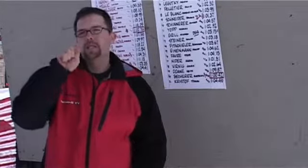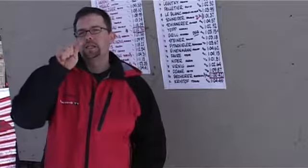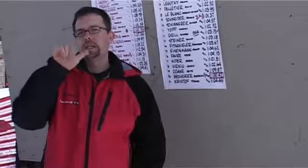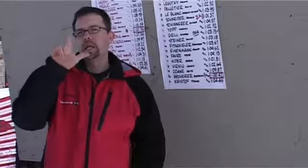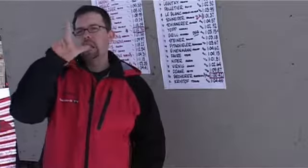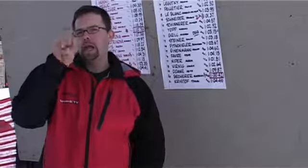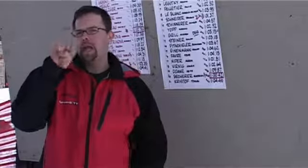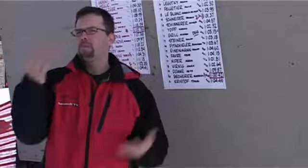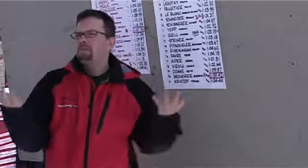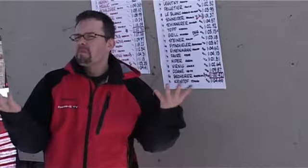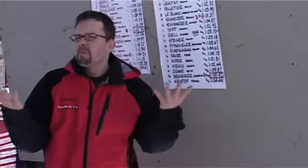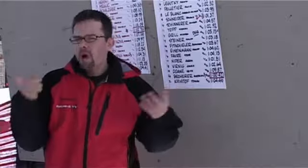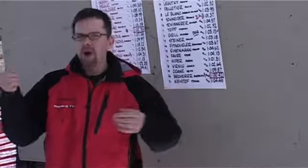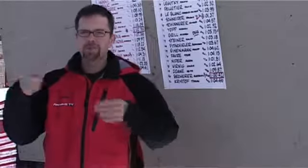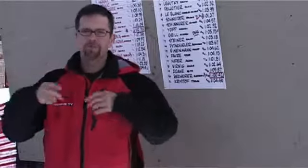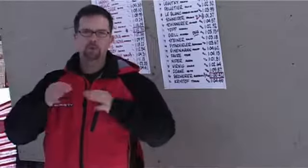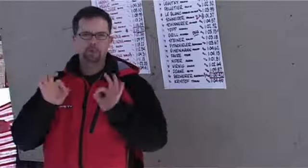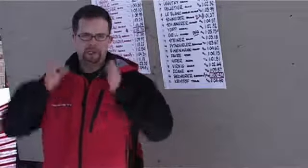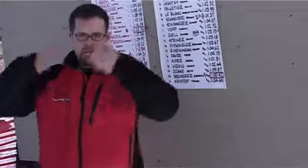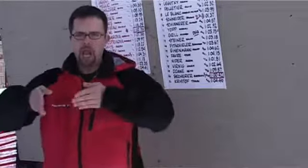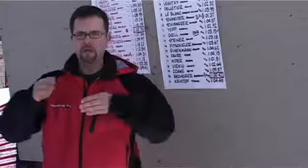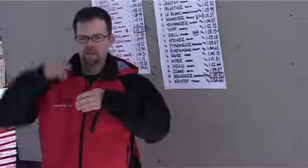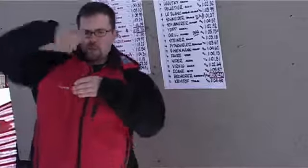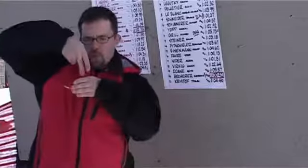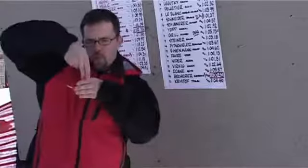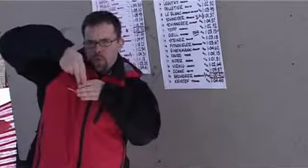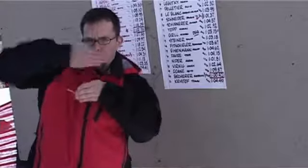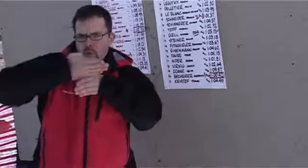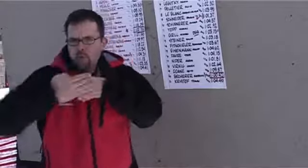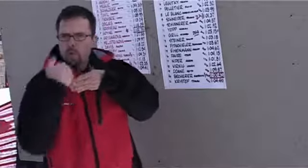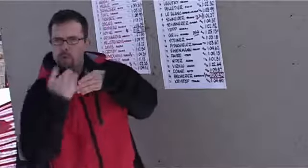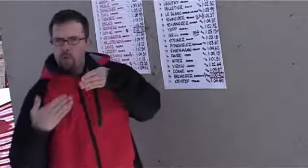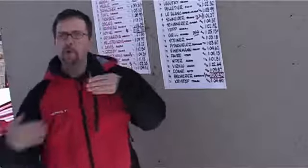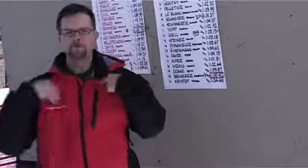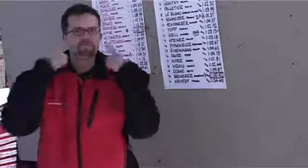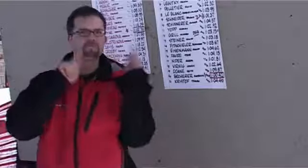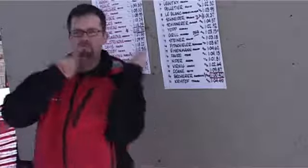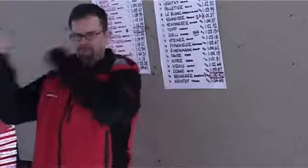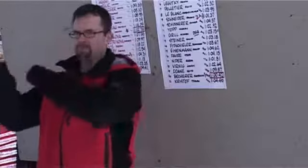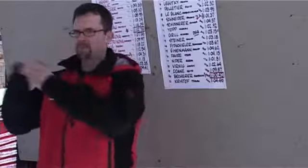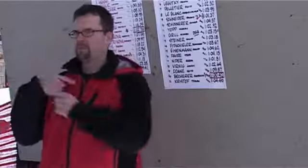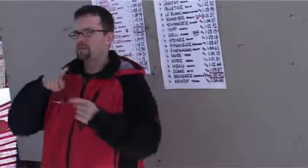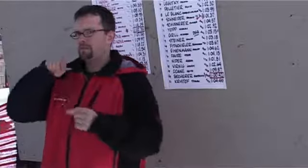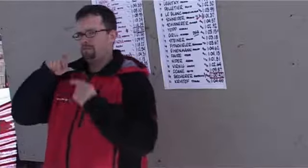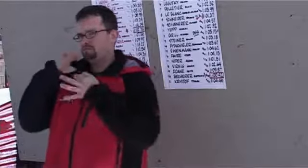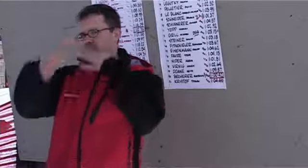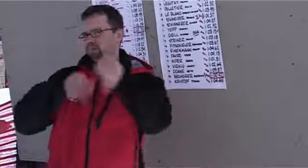Nachmittag. Disziplin Slopestyle ist angesagt. Eine spezielle Disziplin, wo es um Sprünge und Schanzen geht, da werden